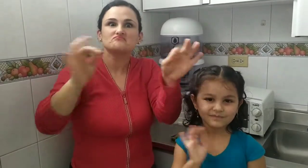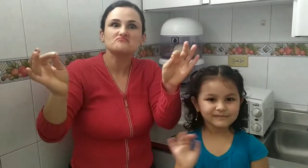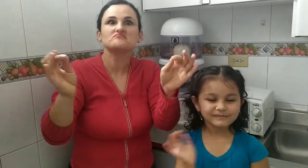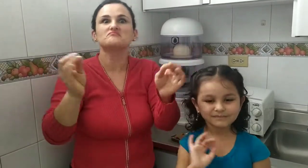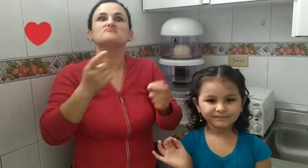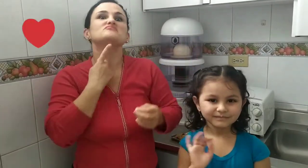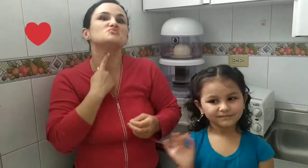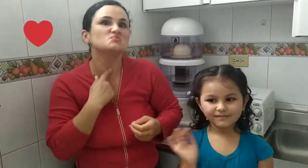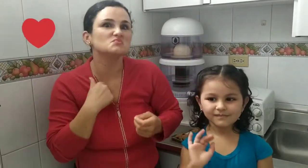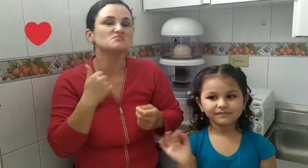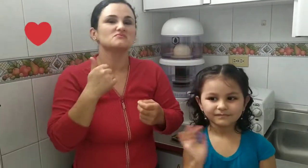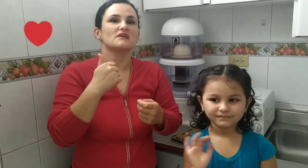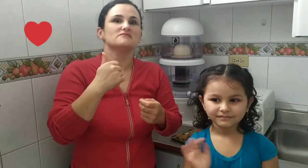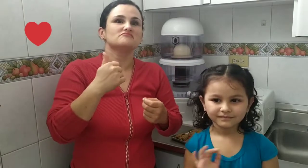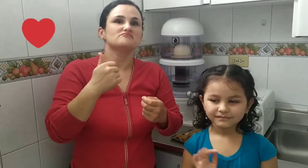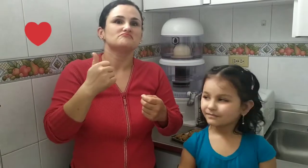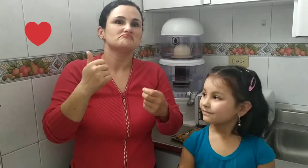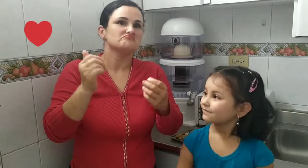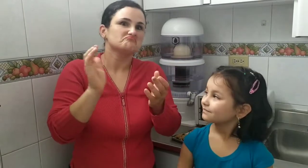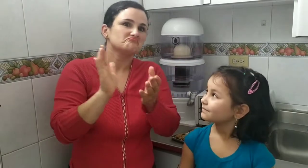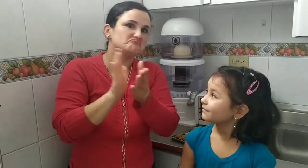dejarlos en cada video.